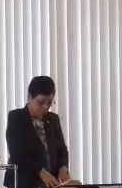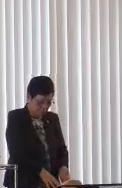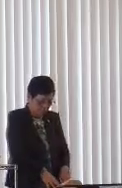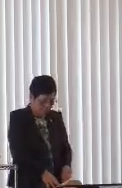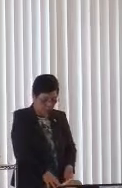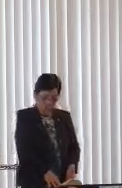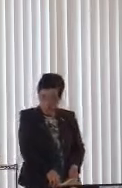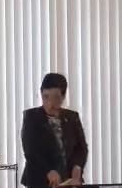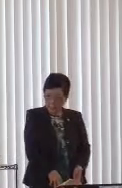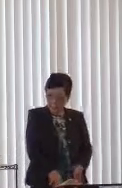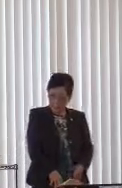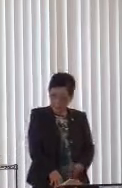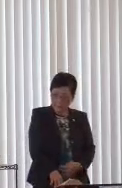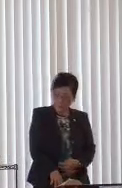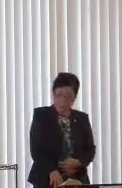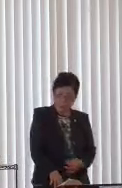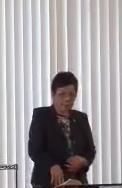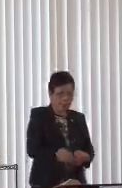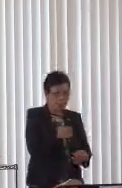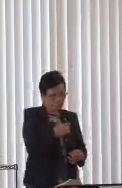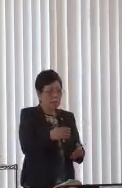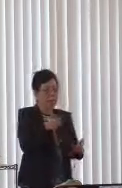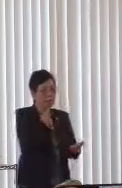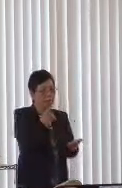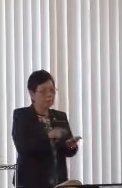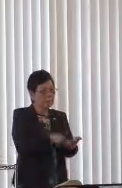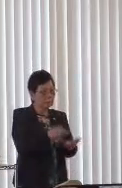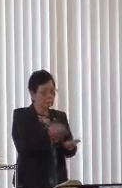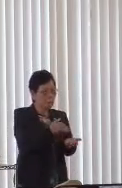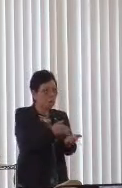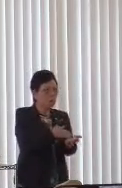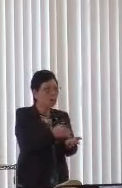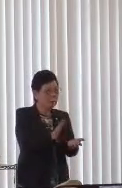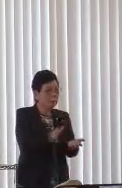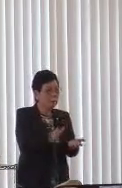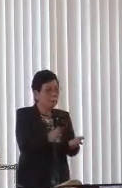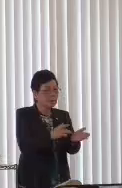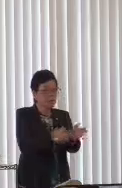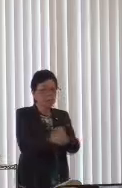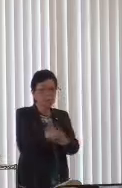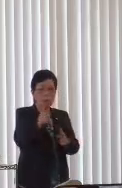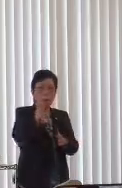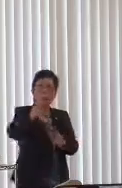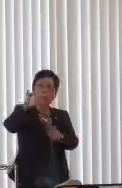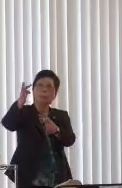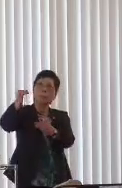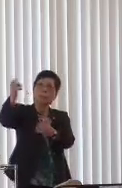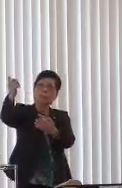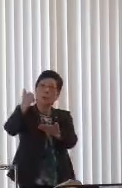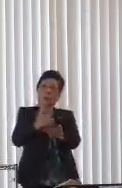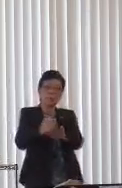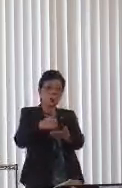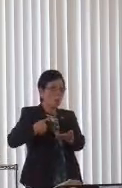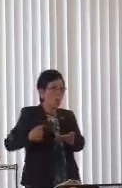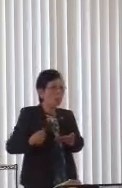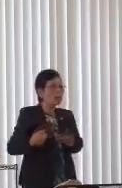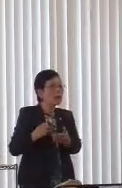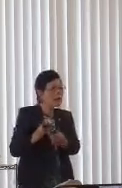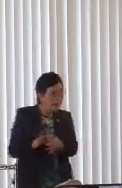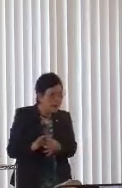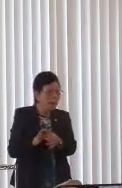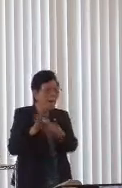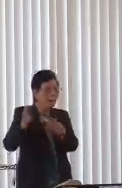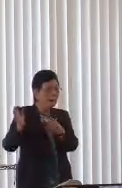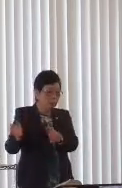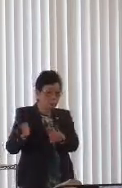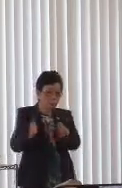でこの、まあ、すごい分かりやすい話ですよ。イエス・キリストはいつおいでになるか分からないから、当然そのために、準備